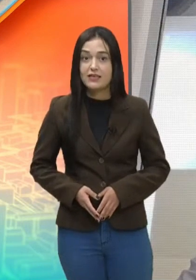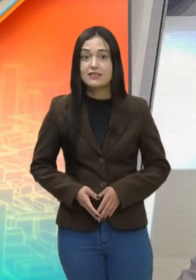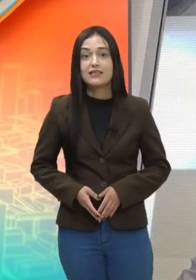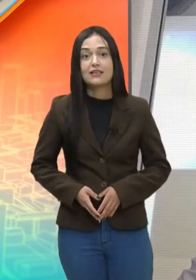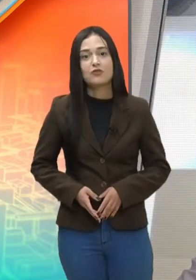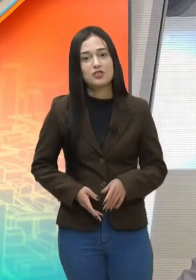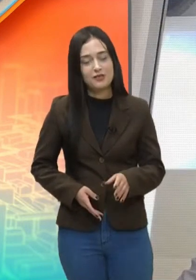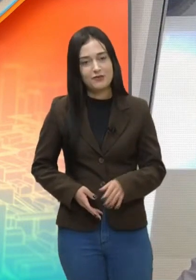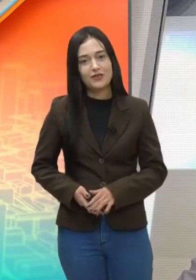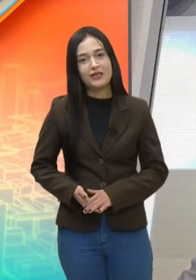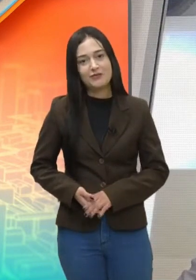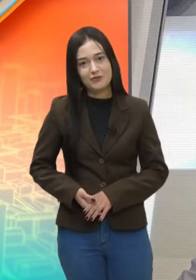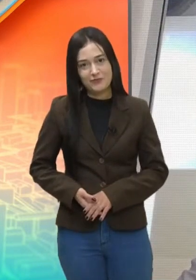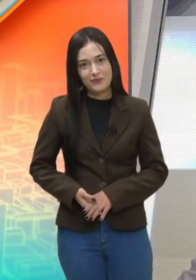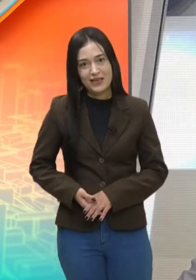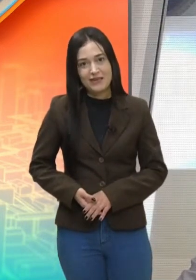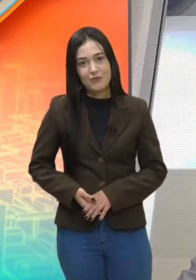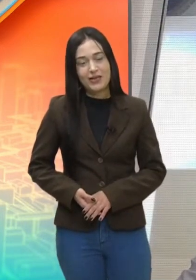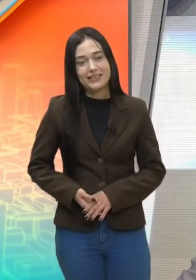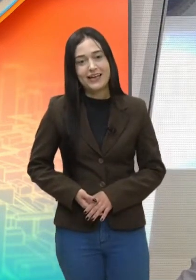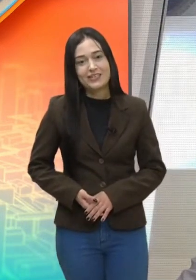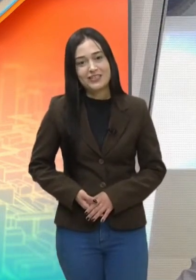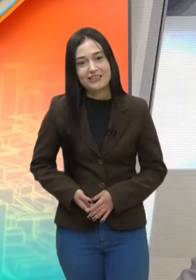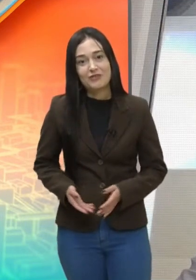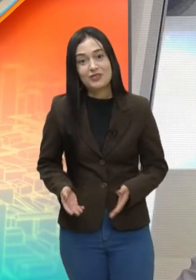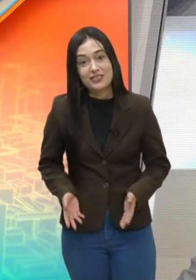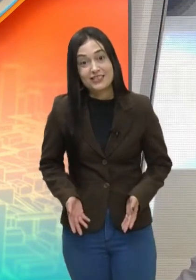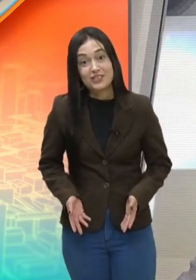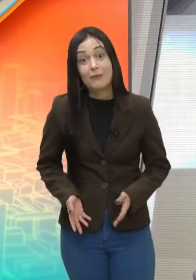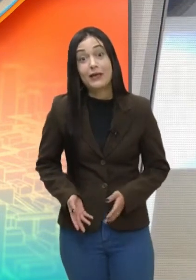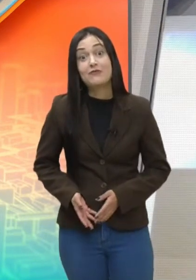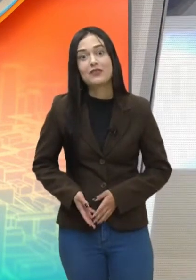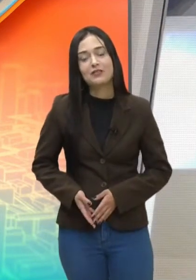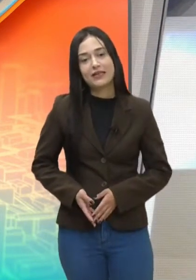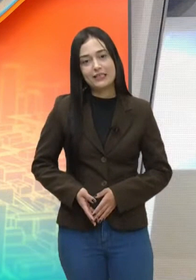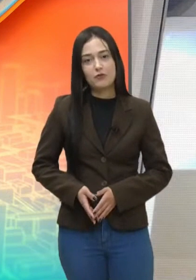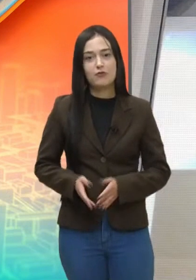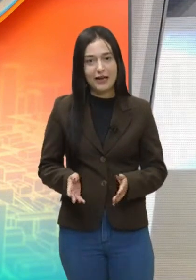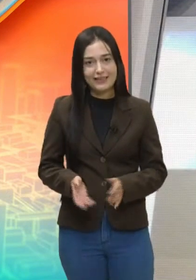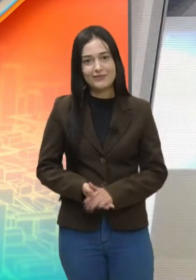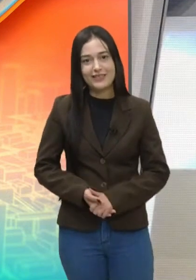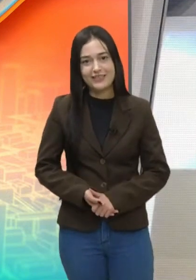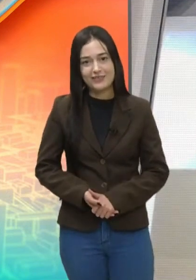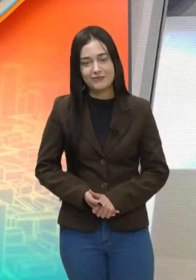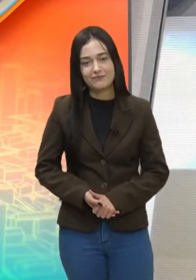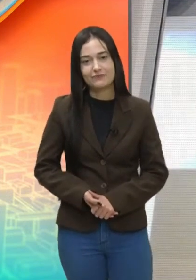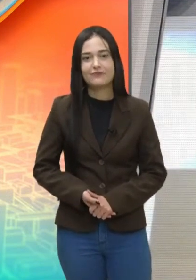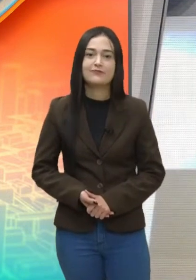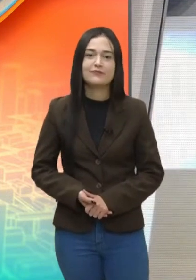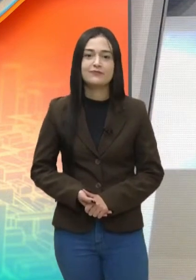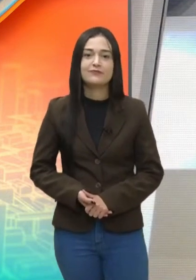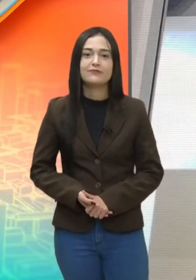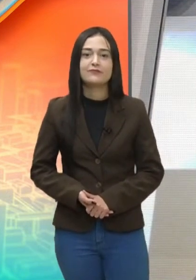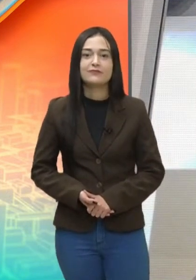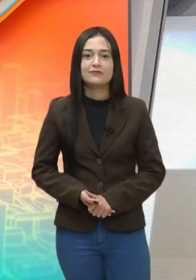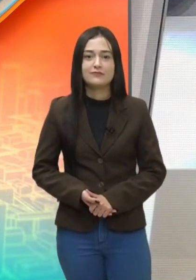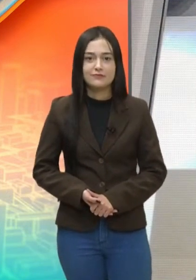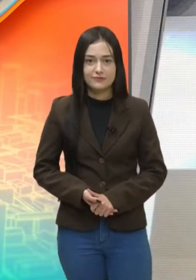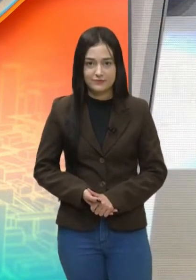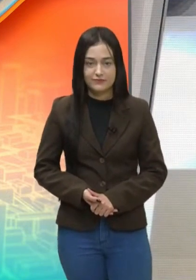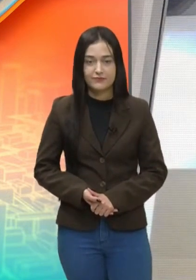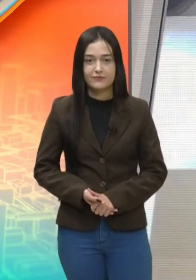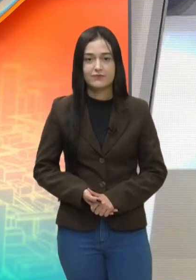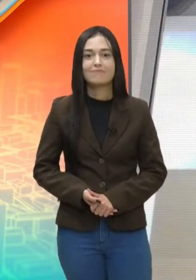objetos, Satoshi Franco. Boa tarde, Satoshi. Seja bem-vindo aqui no Fala Rio Grande. Boa